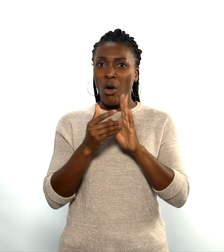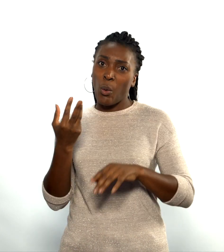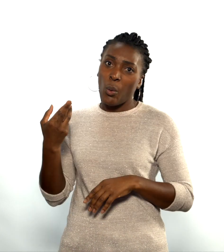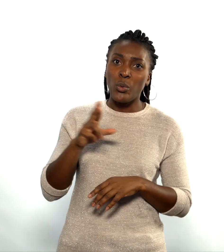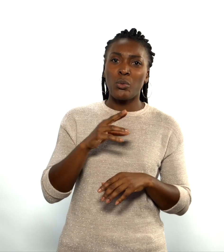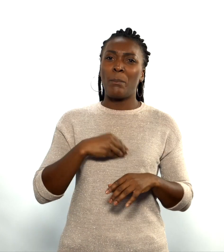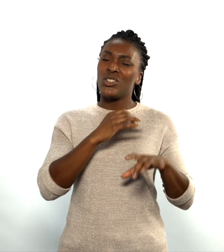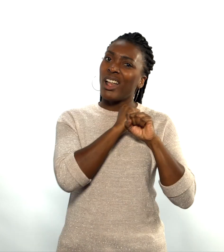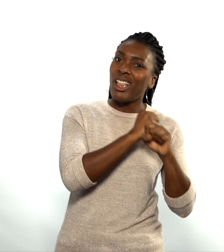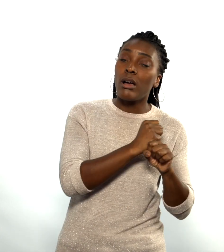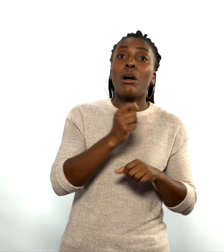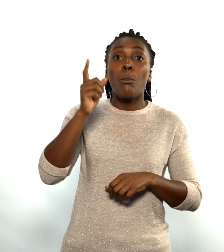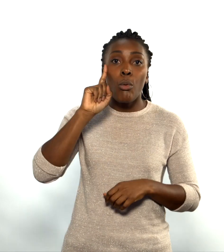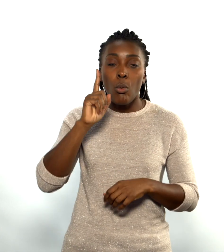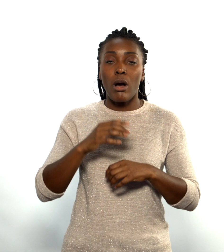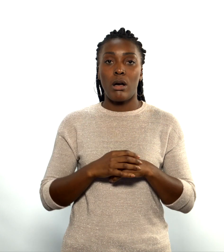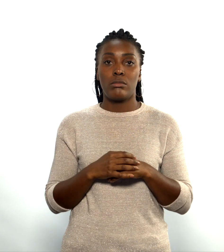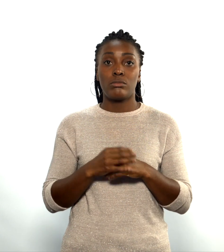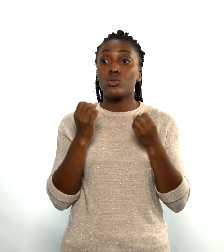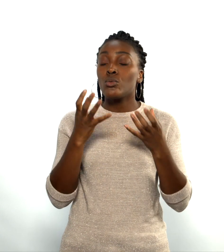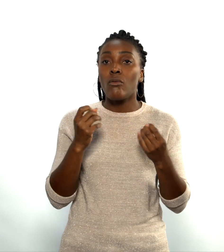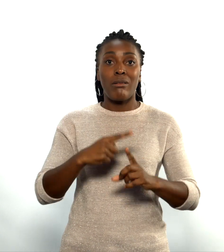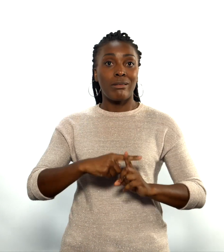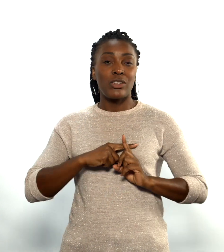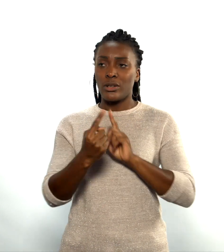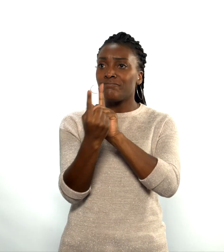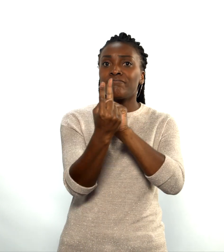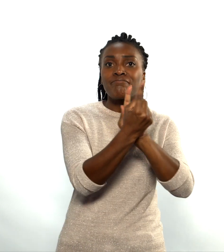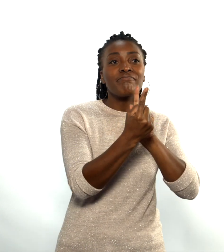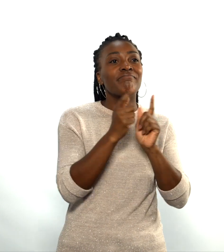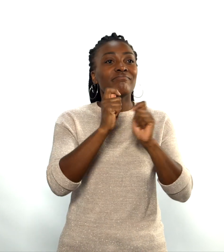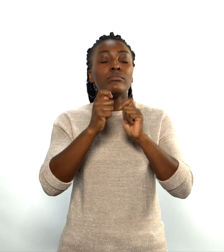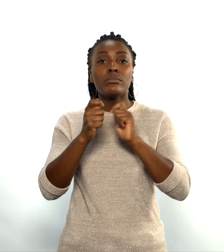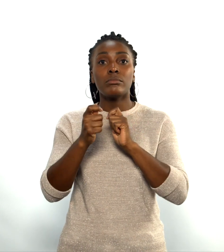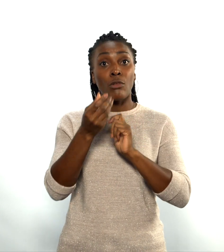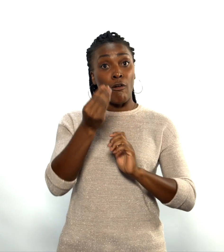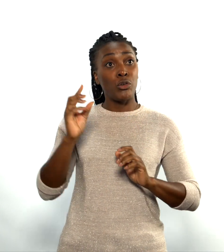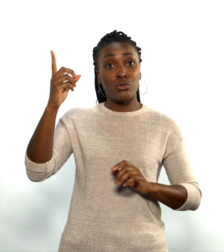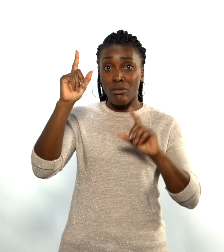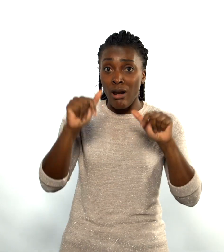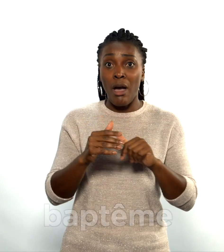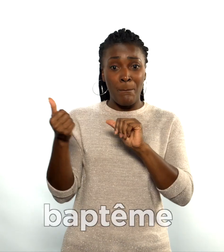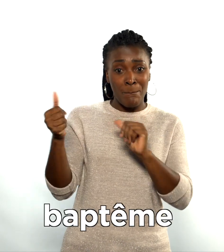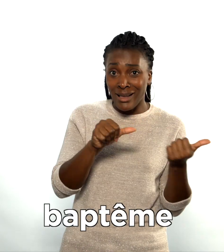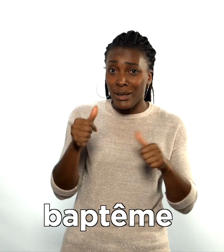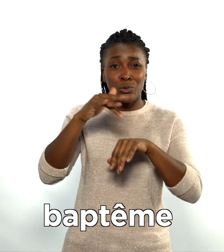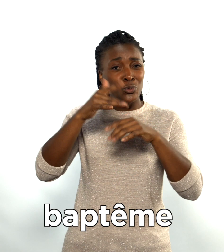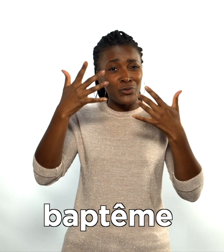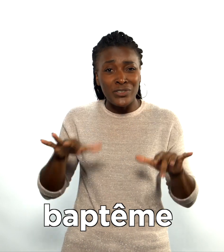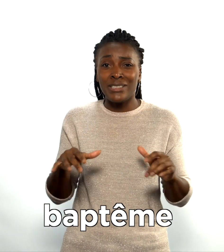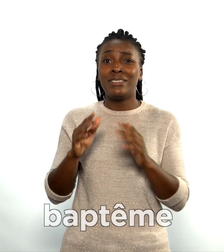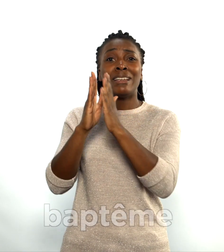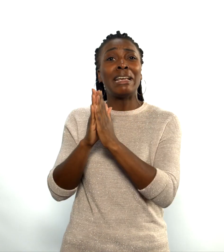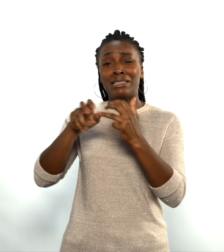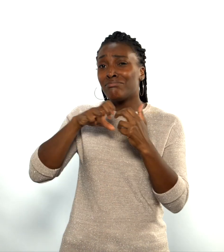travers? Je rencontre souvent des chrétiens qui, bien qu'ils soient enfants de Dieu, baptisés, qu'ils vont se rendre à